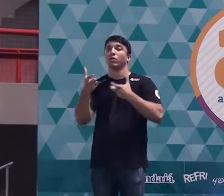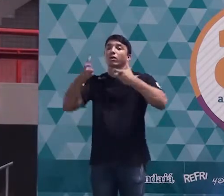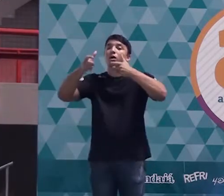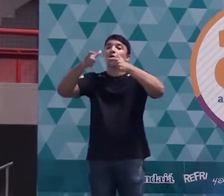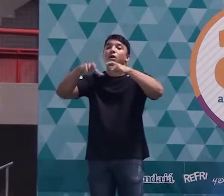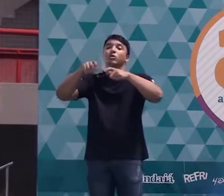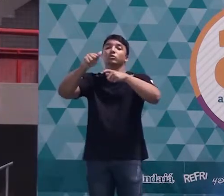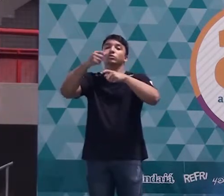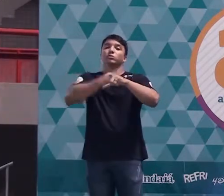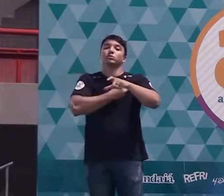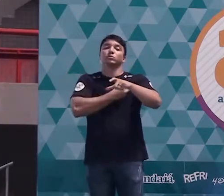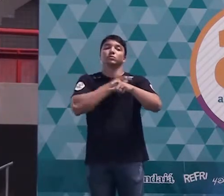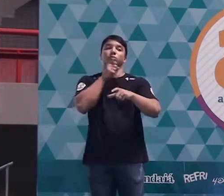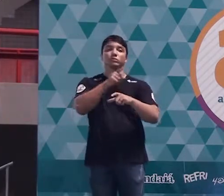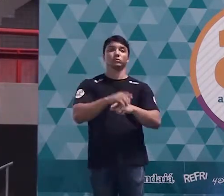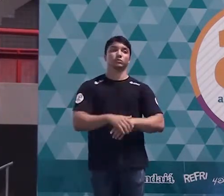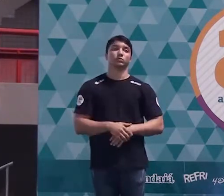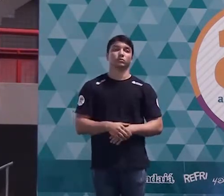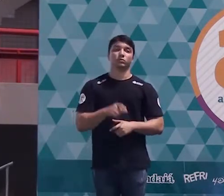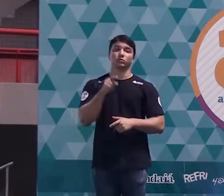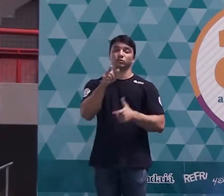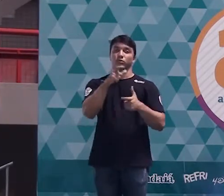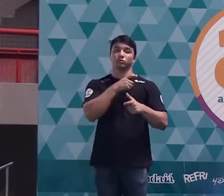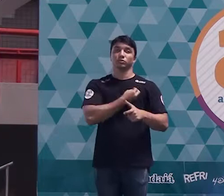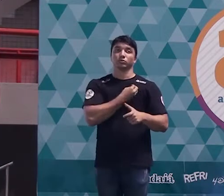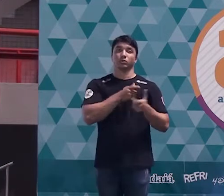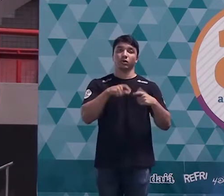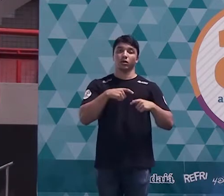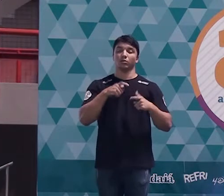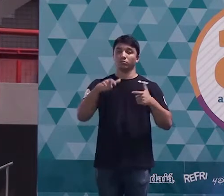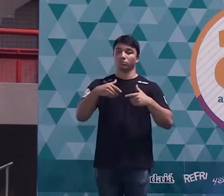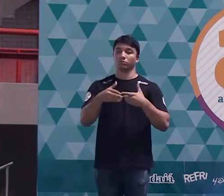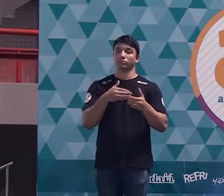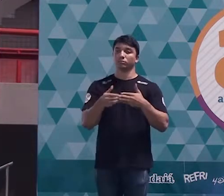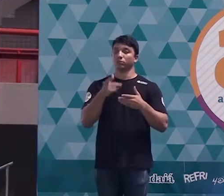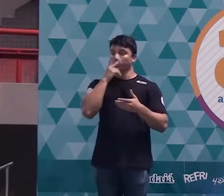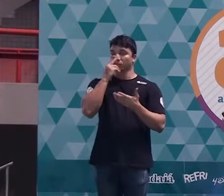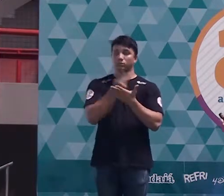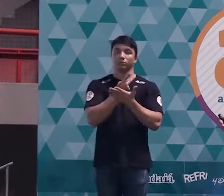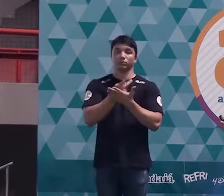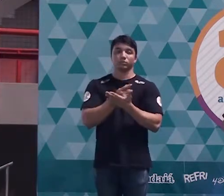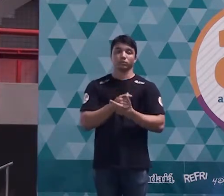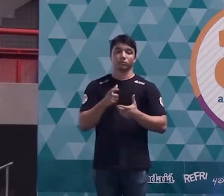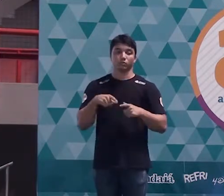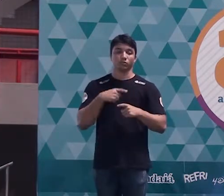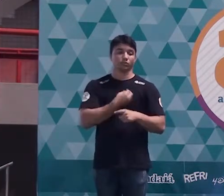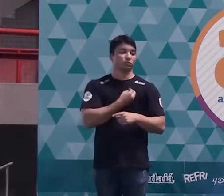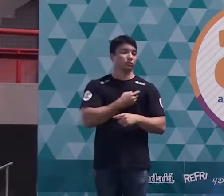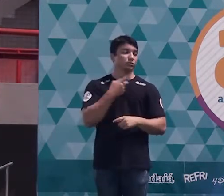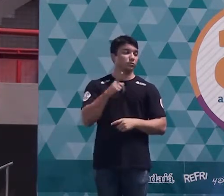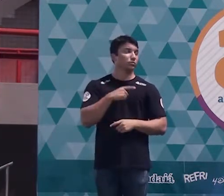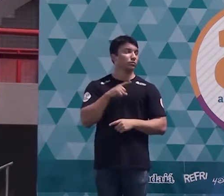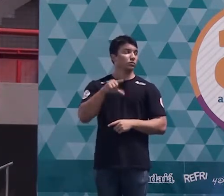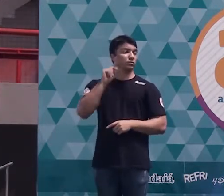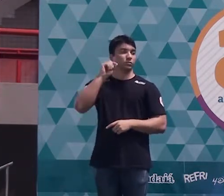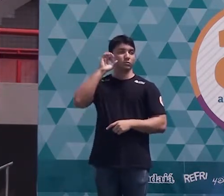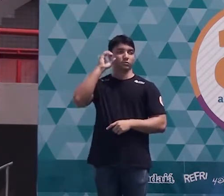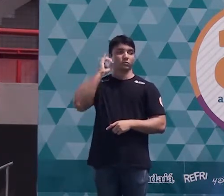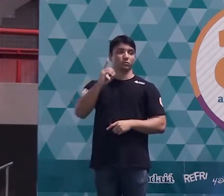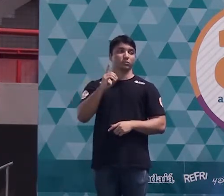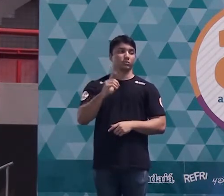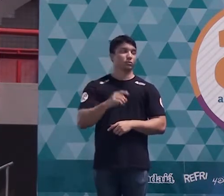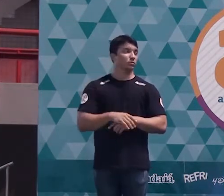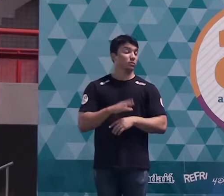está você? Quem está em algum lugar, então está errado. Era onde está você, opção B